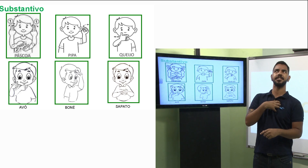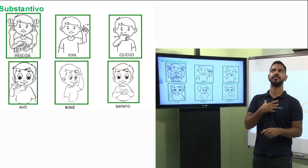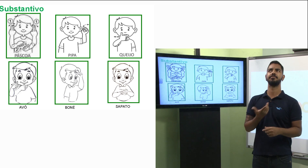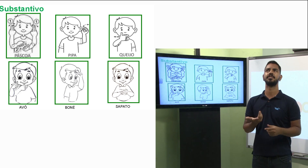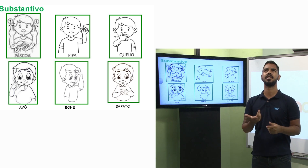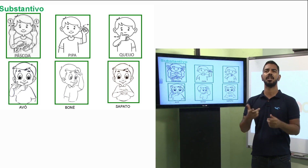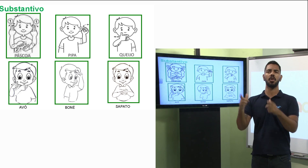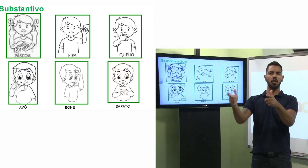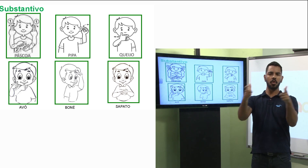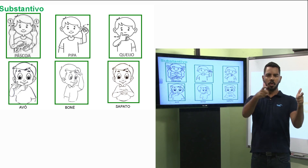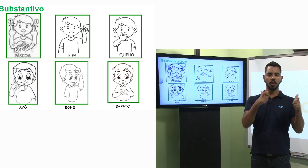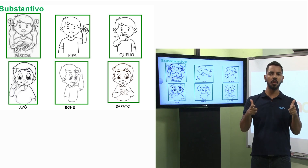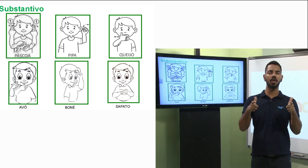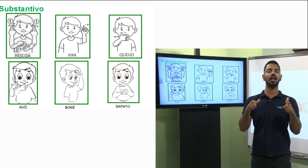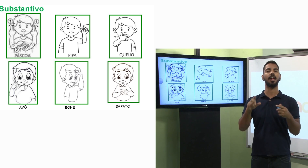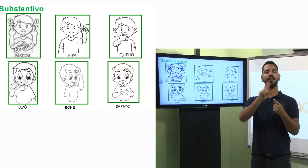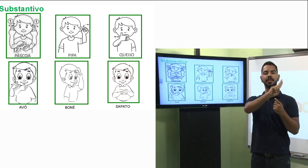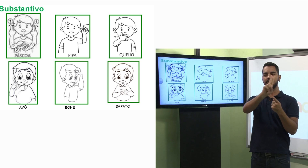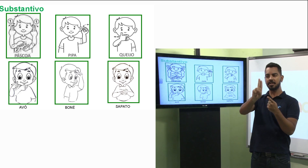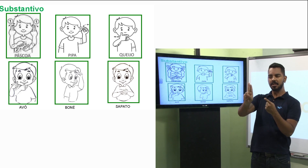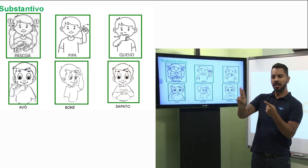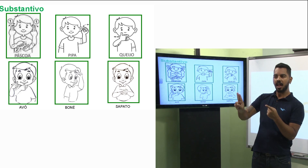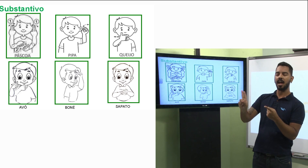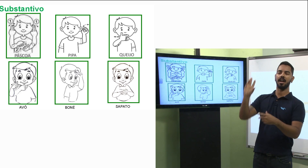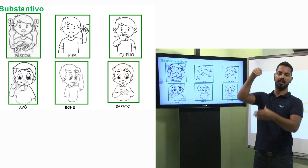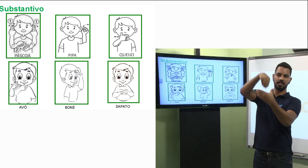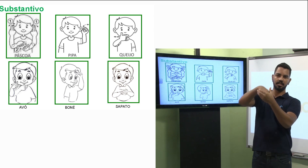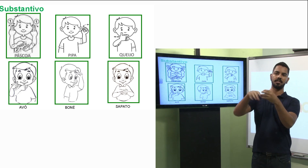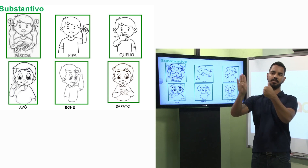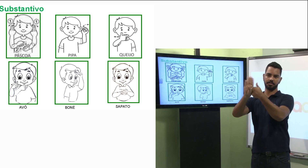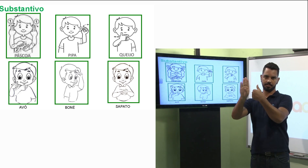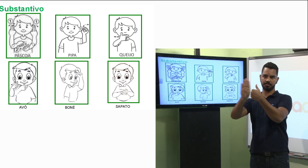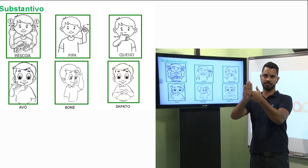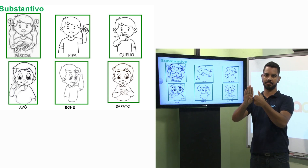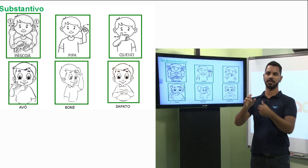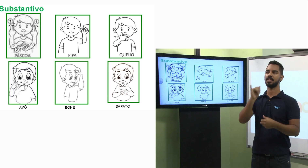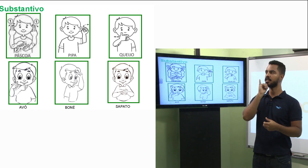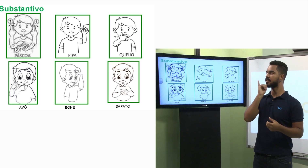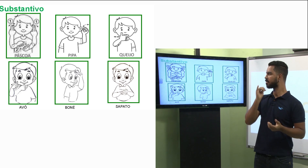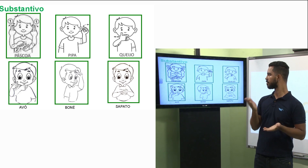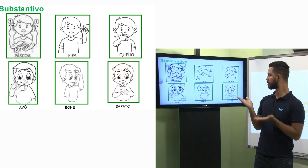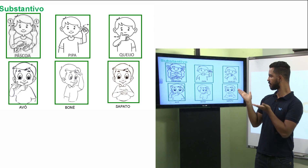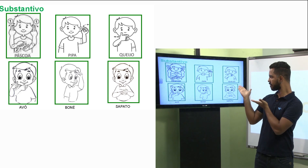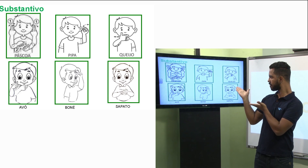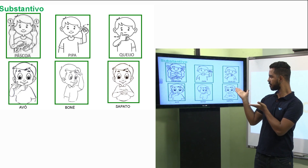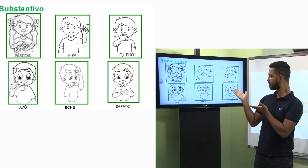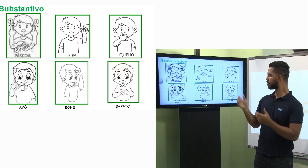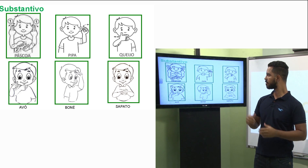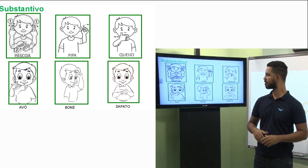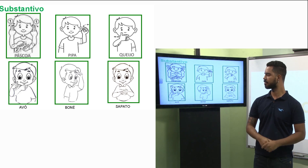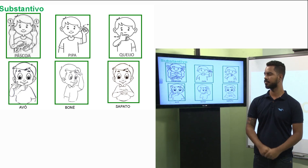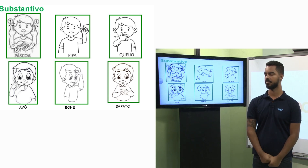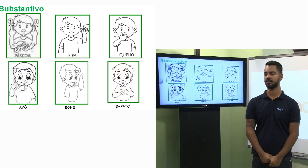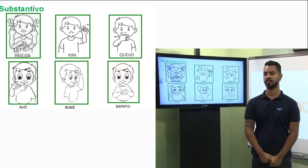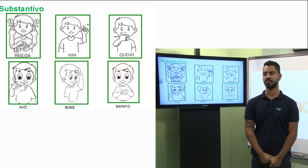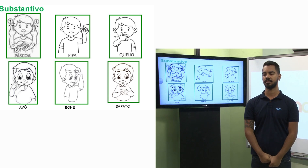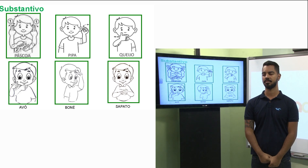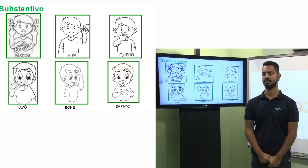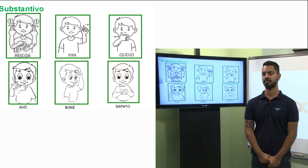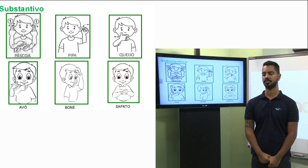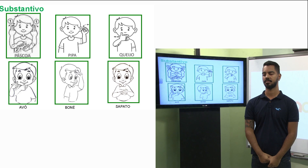aqui nesse slide que vamos trabalhar. Páscoa, pipa, queijo,